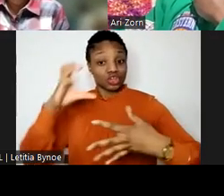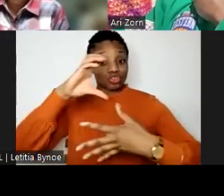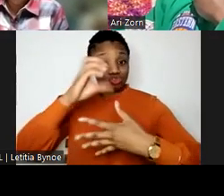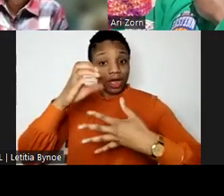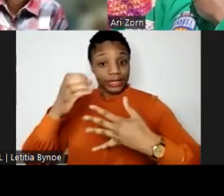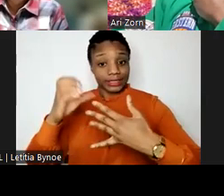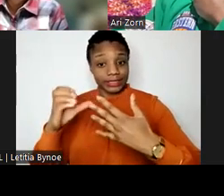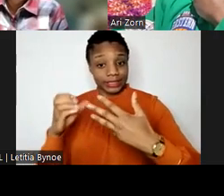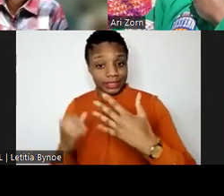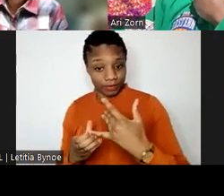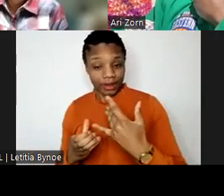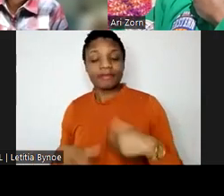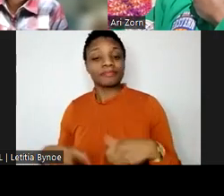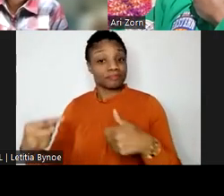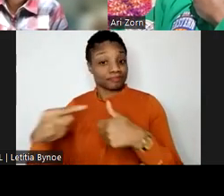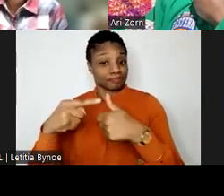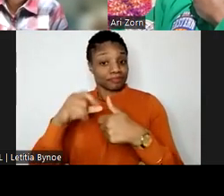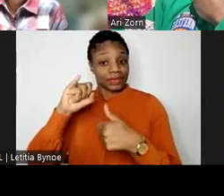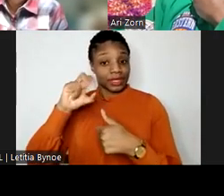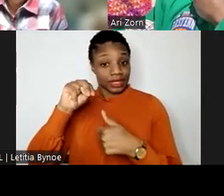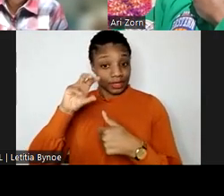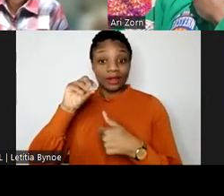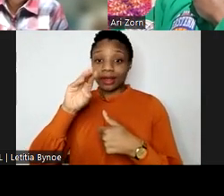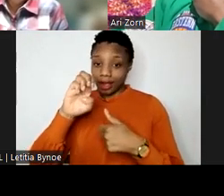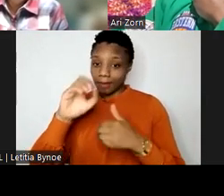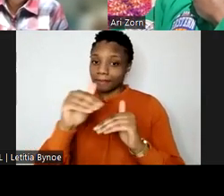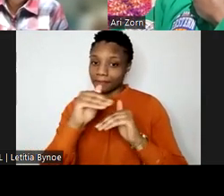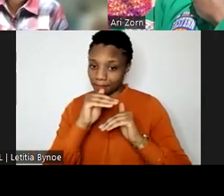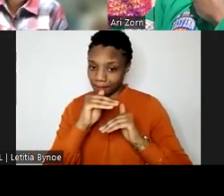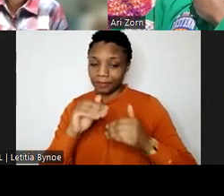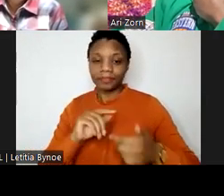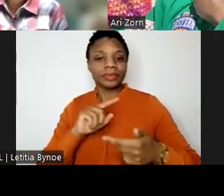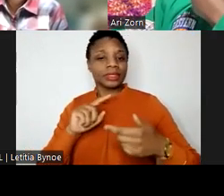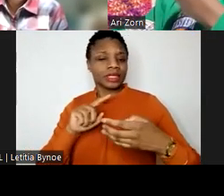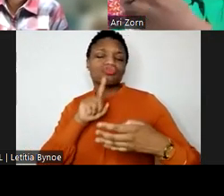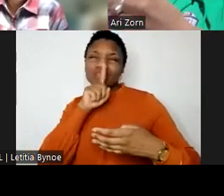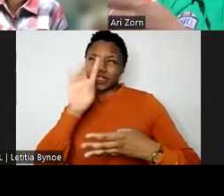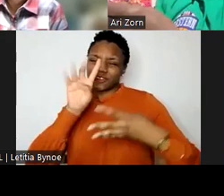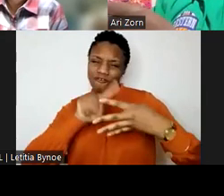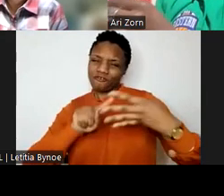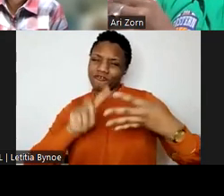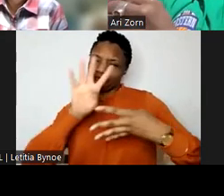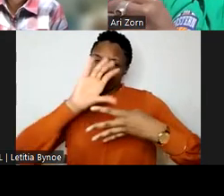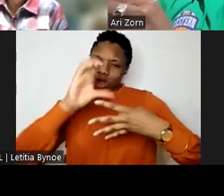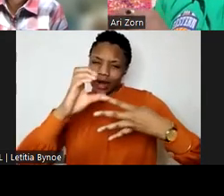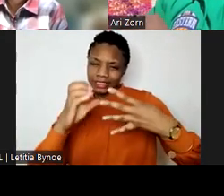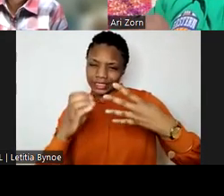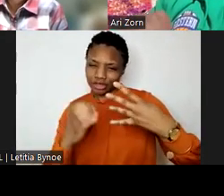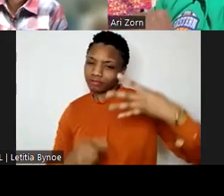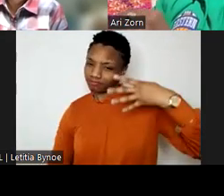Las tres critorios son uno es el ingreso pero realmente hay cuatro